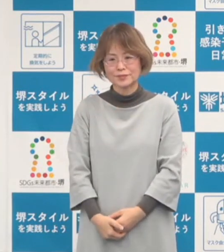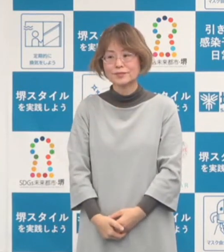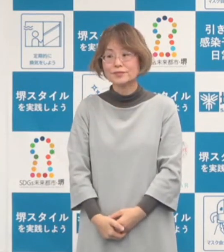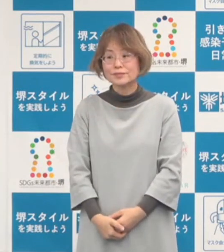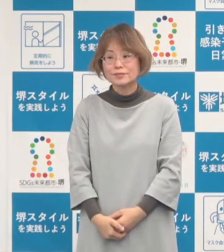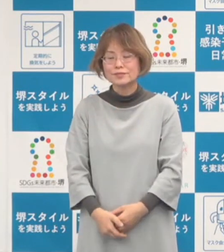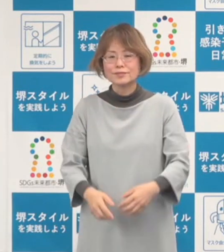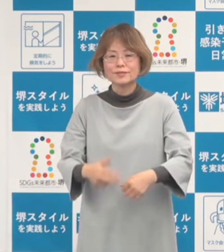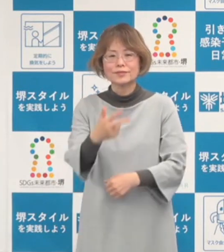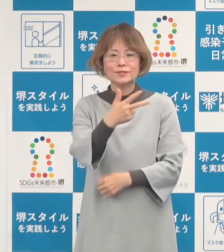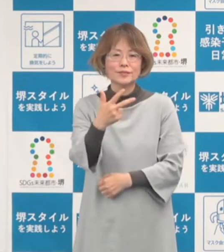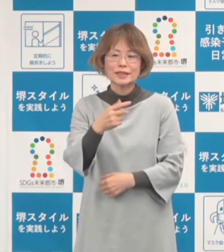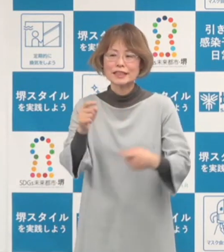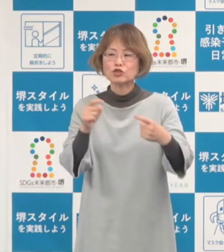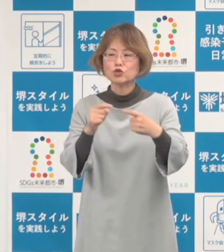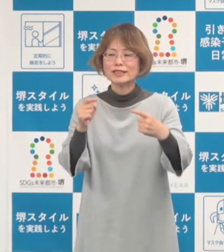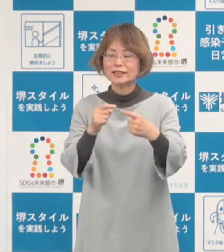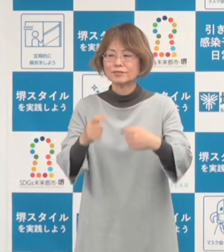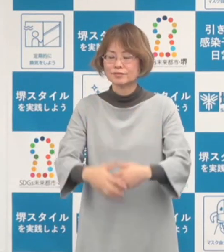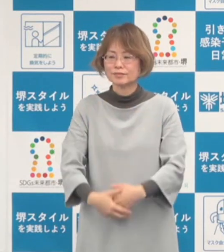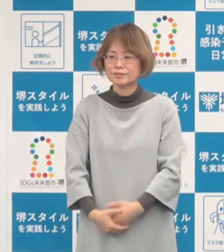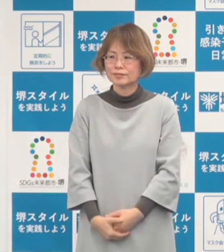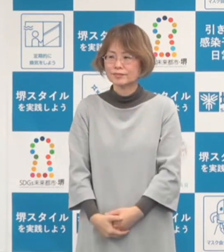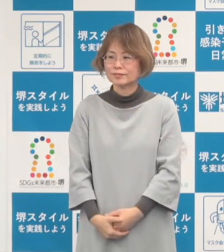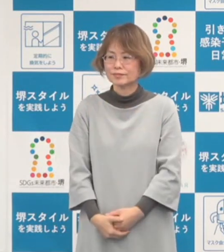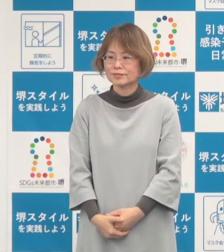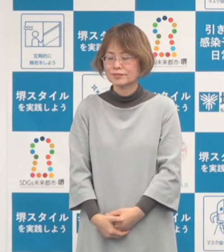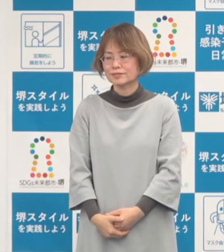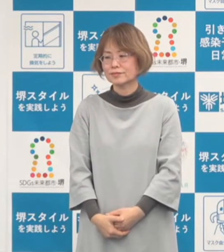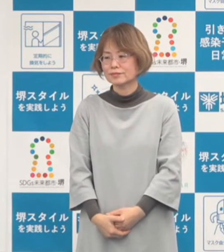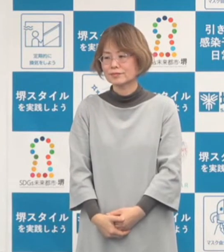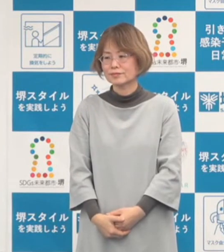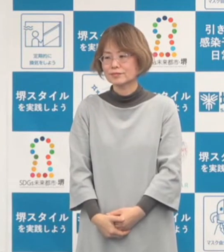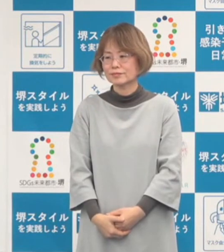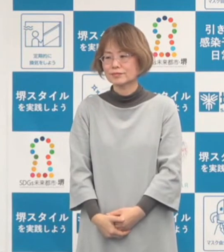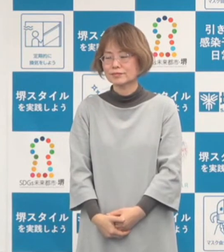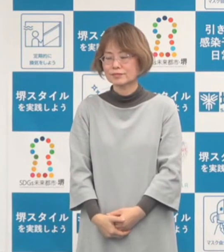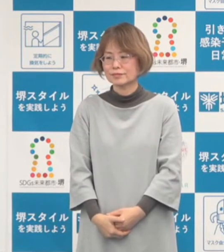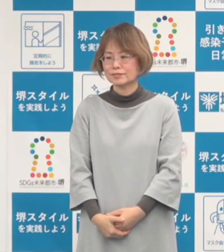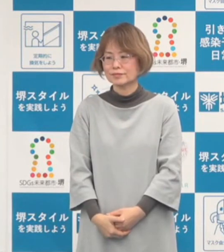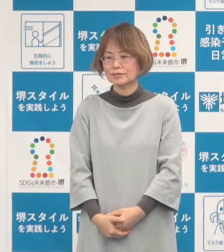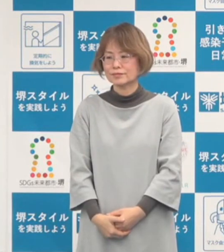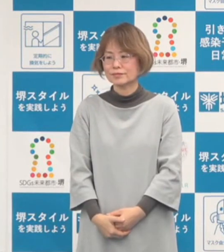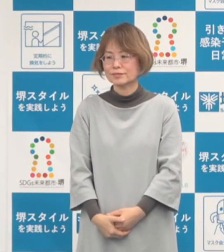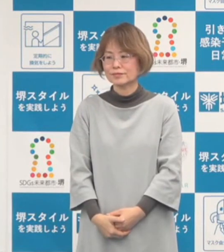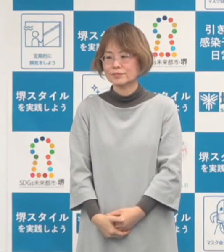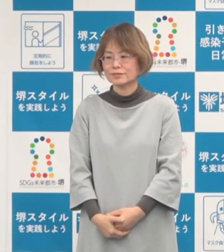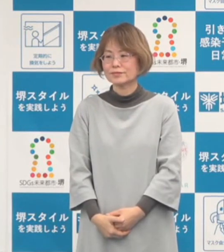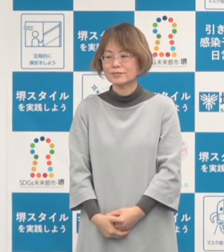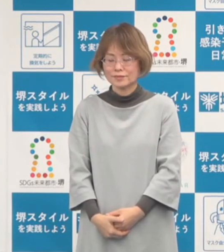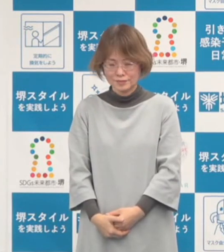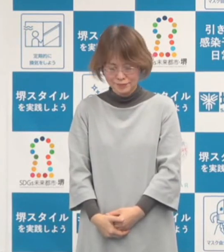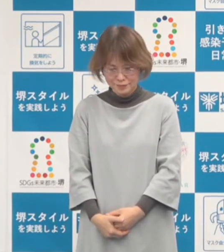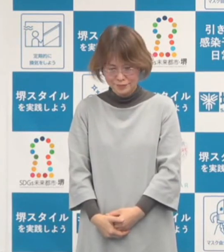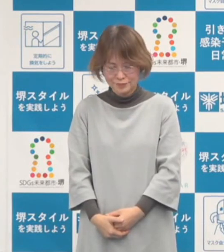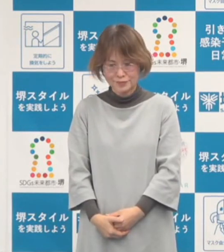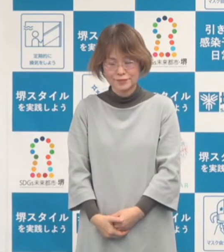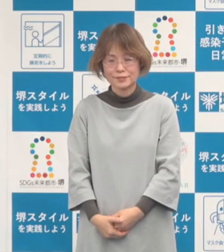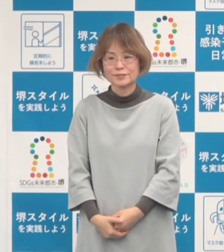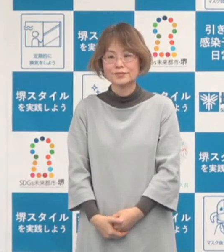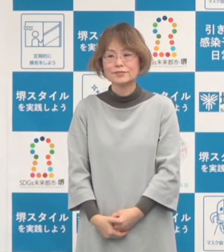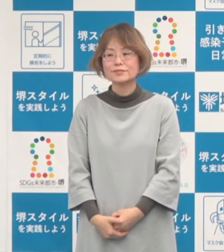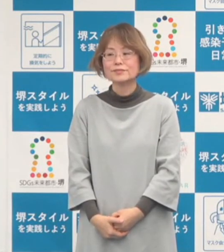時事通信さん。 大 知事通信の小西です